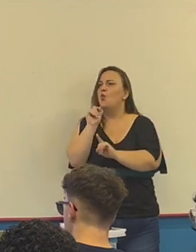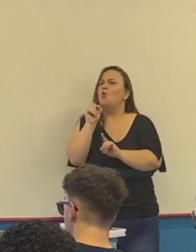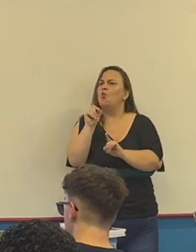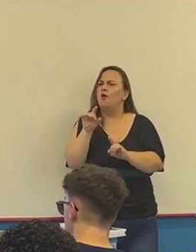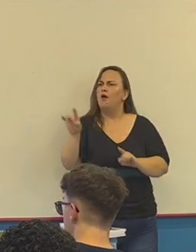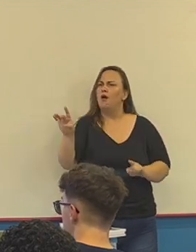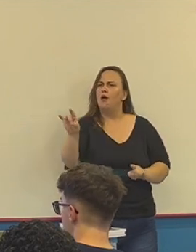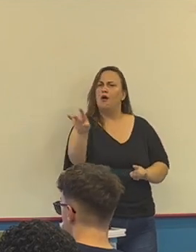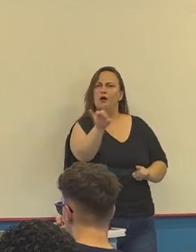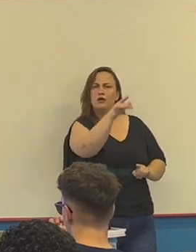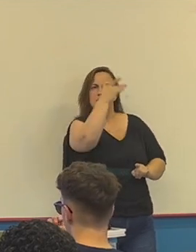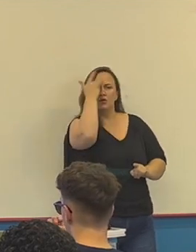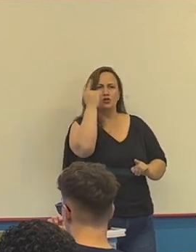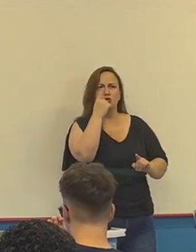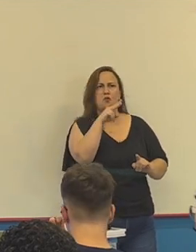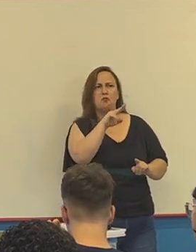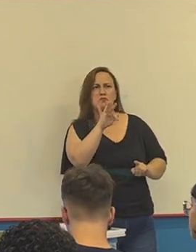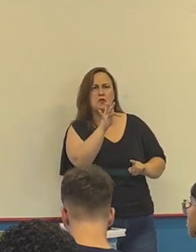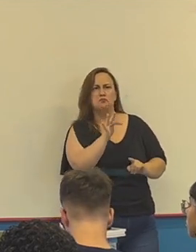né? Então,